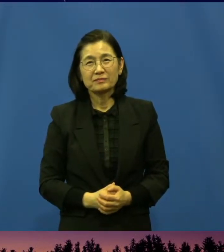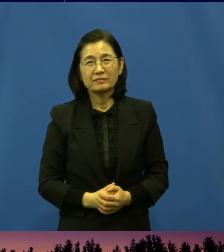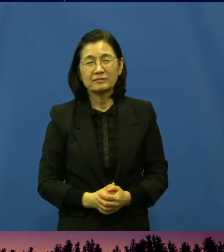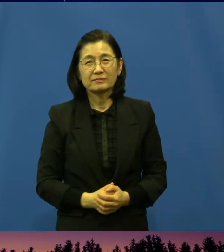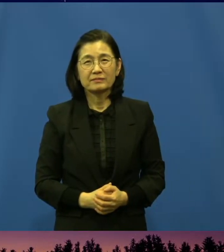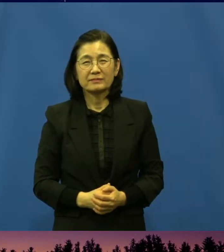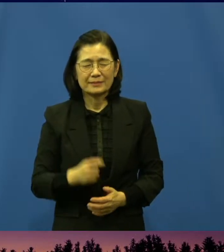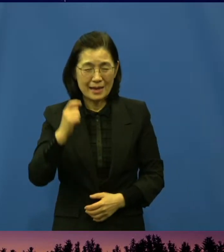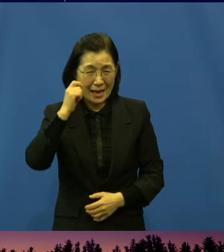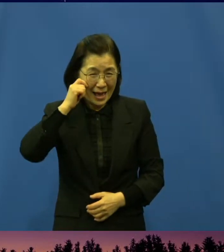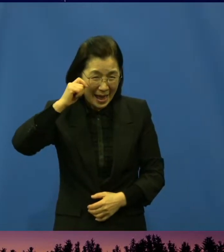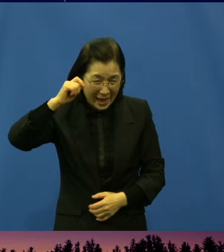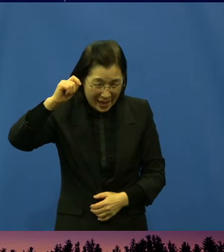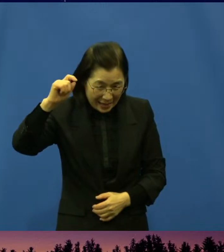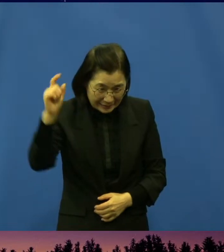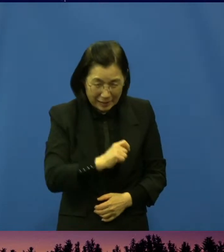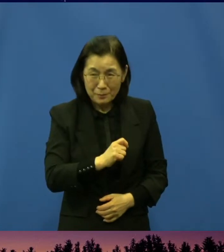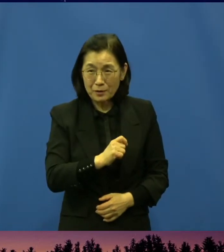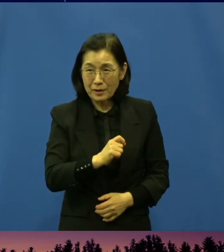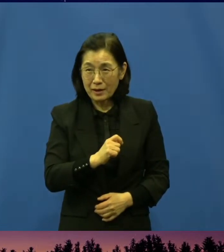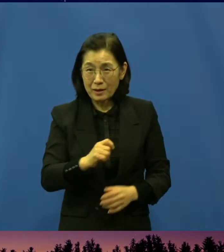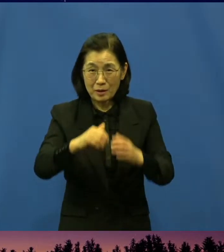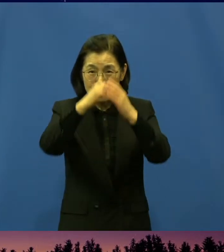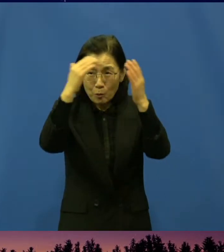특세인데 새벽에 오늘 나오신 분들이에요?